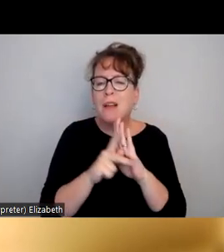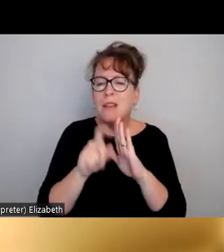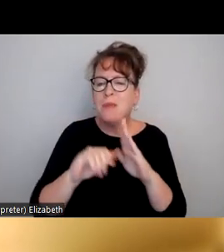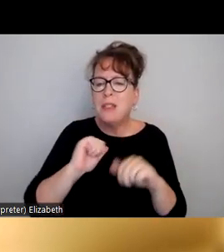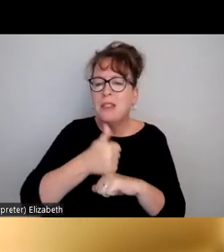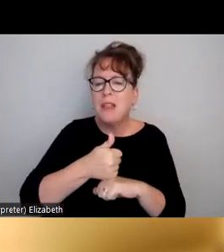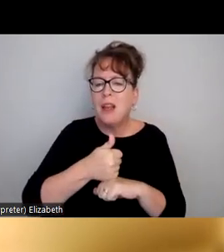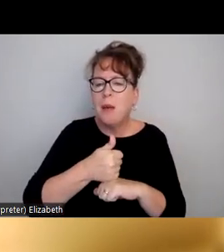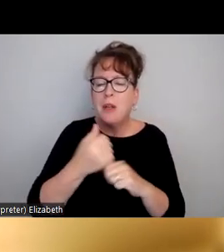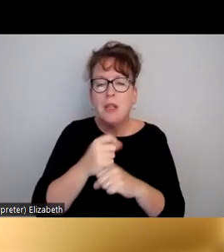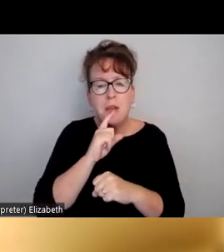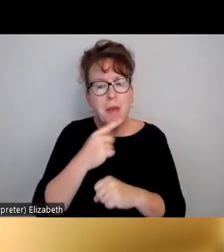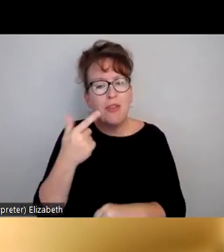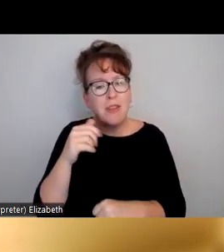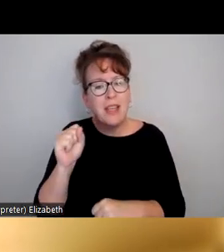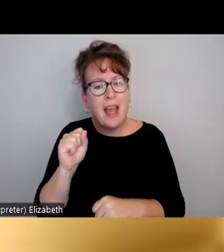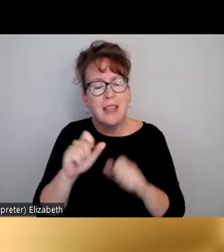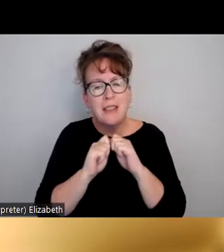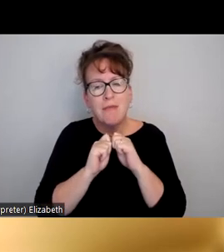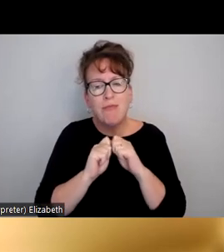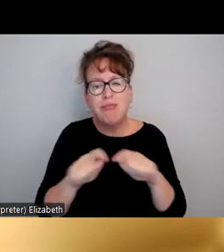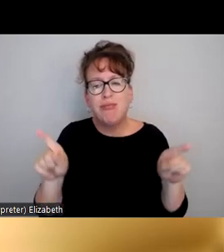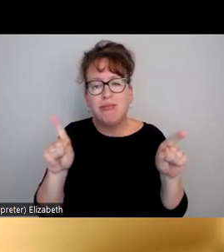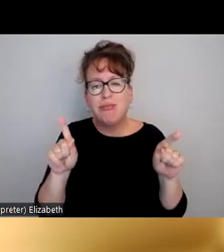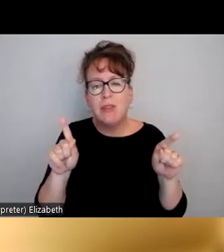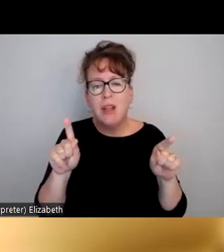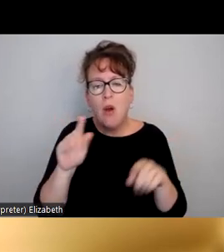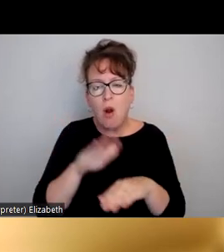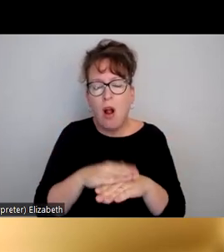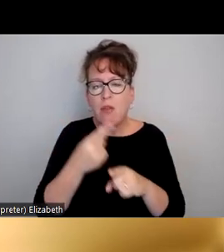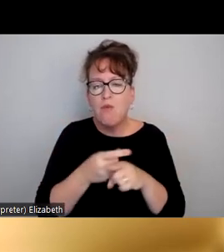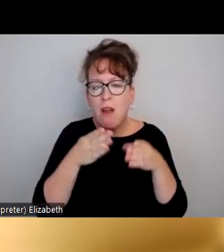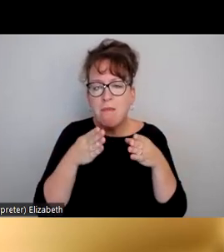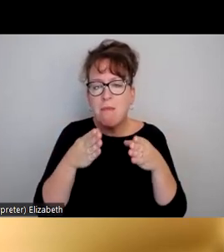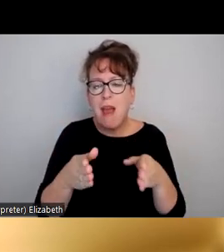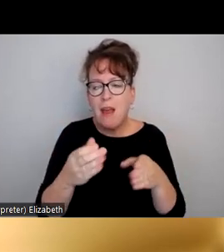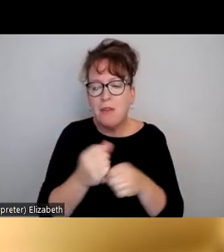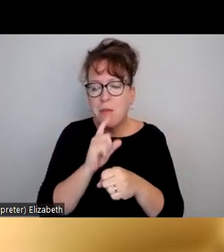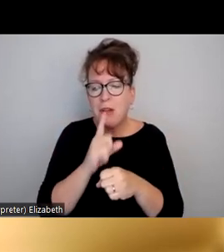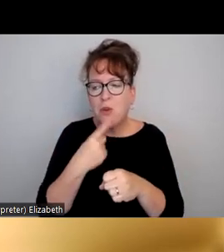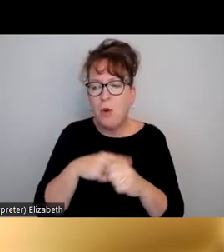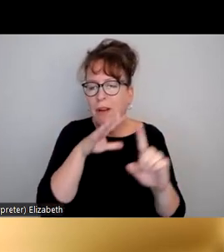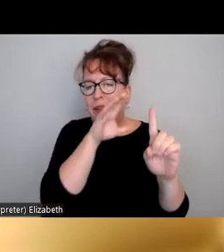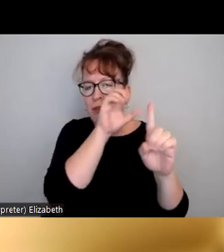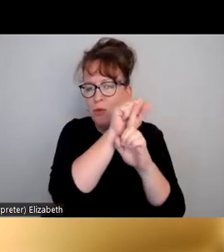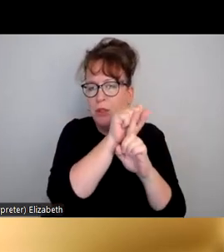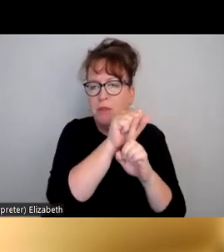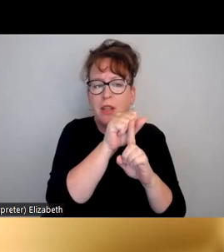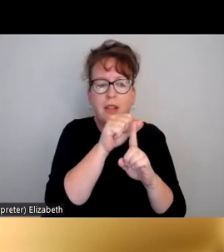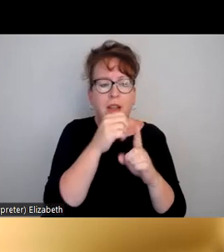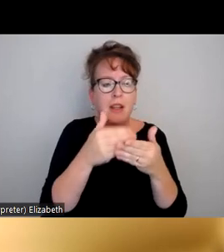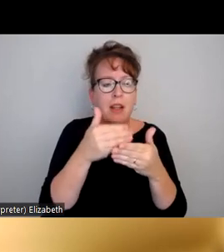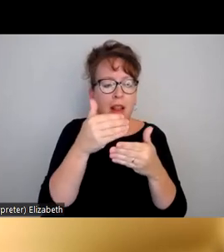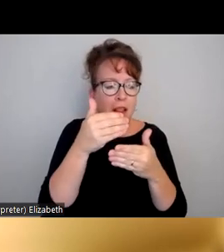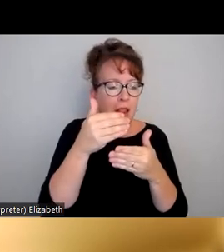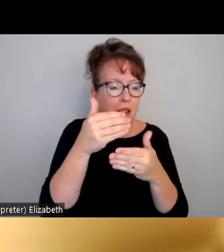cuáles son las políticas que tenemos que poner en sitio a lugar para poder